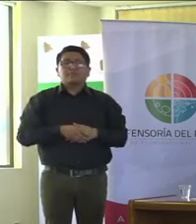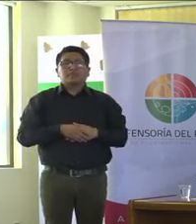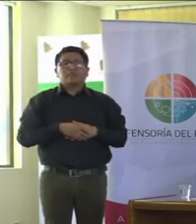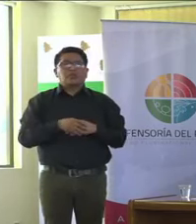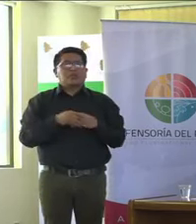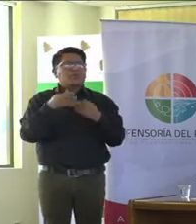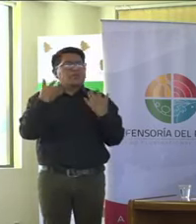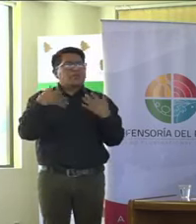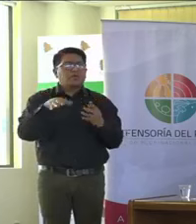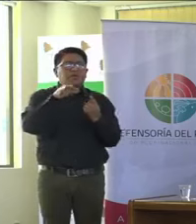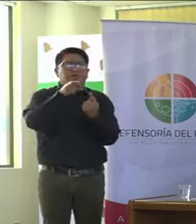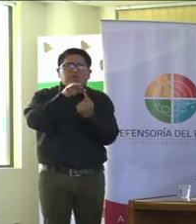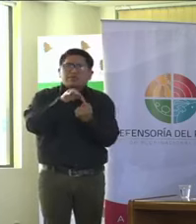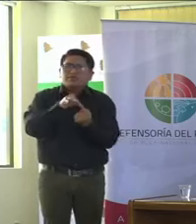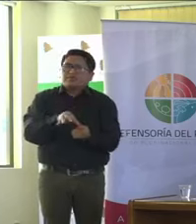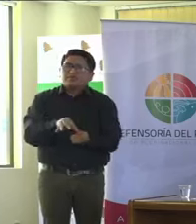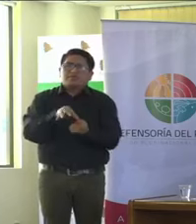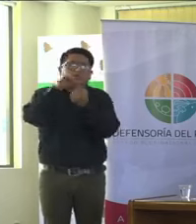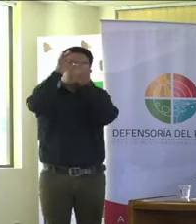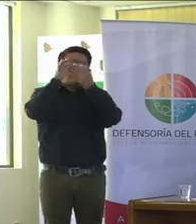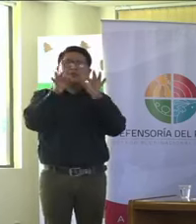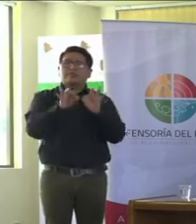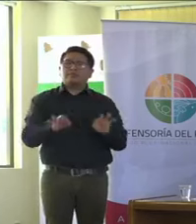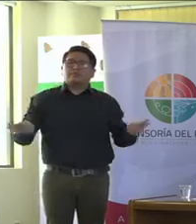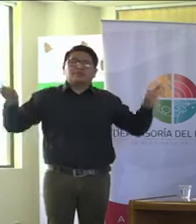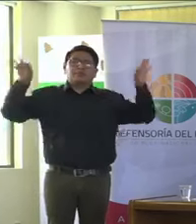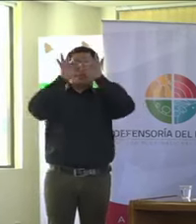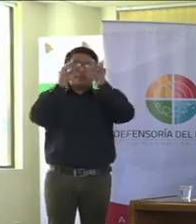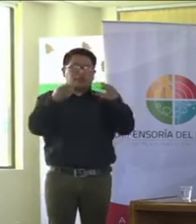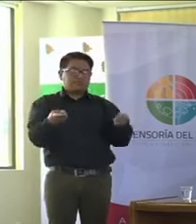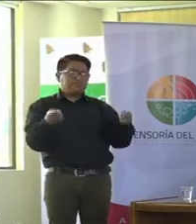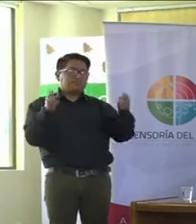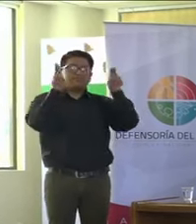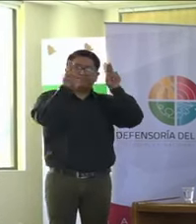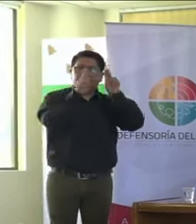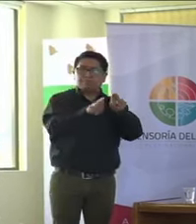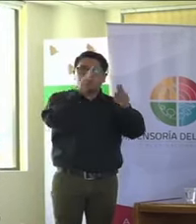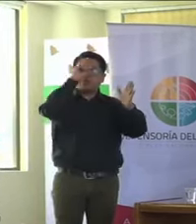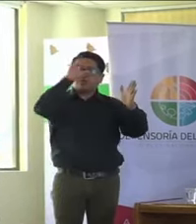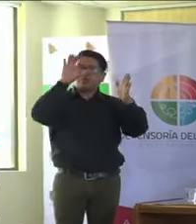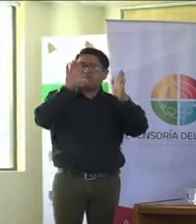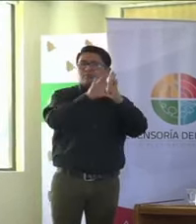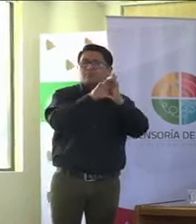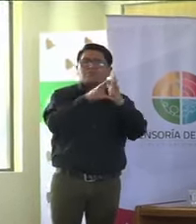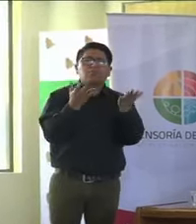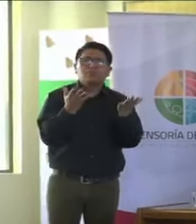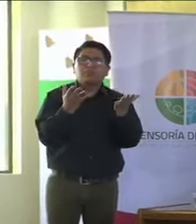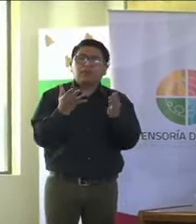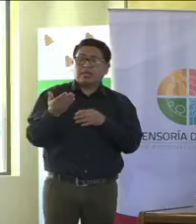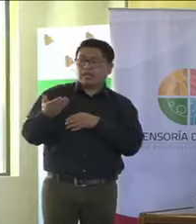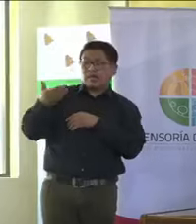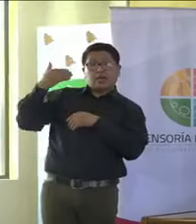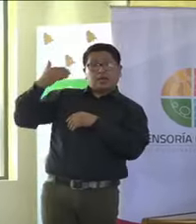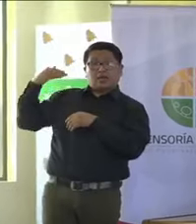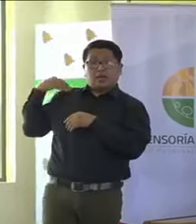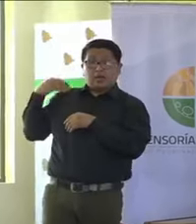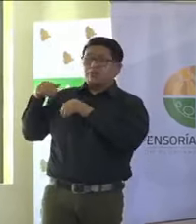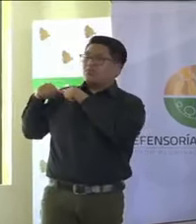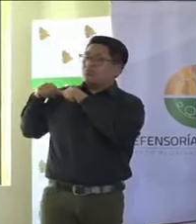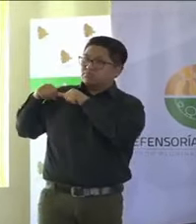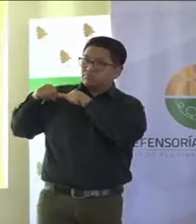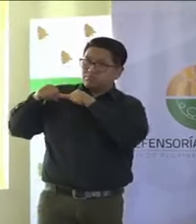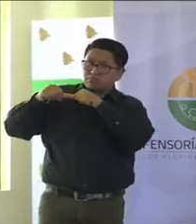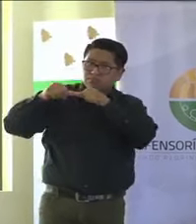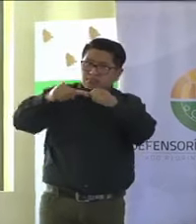especial importancia la firma de este convenio, porque permite dar continuidad a un trabajo que se ha desarrollado